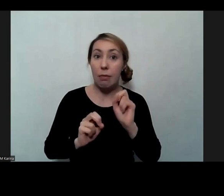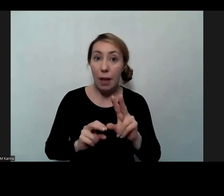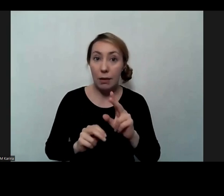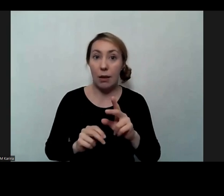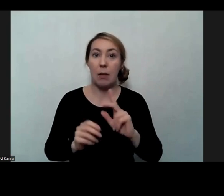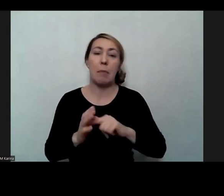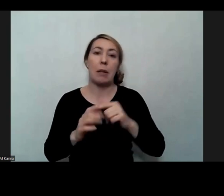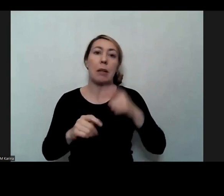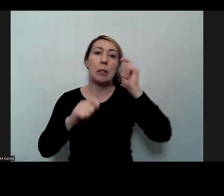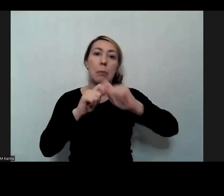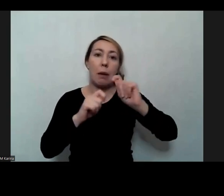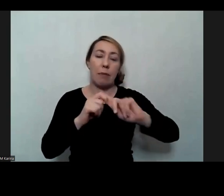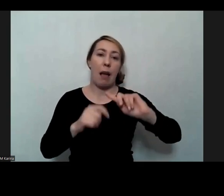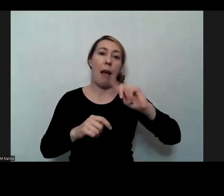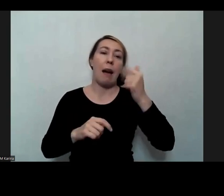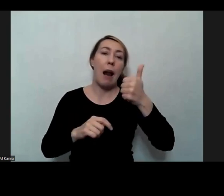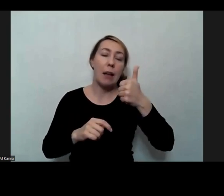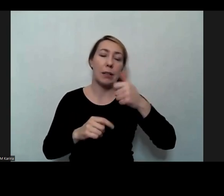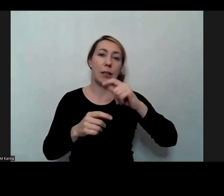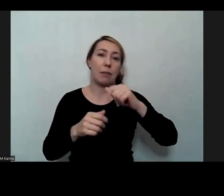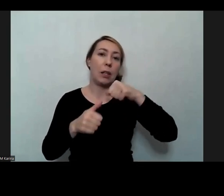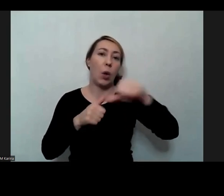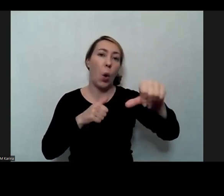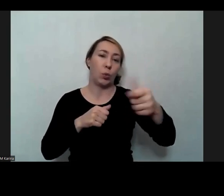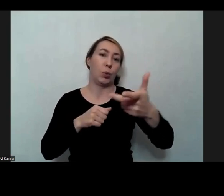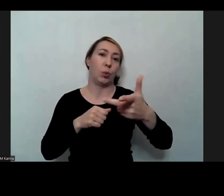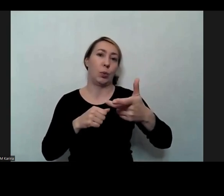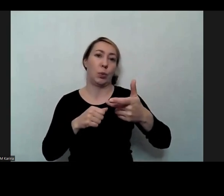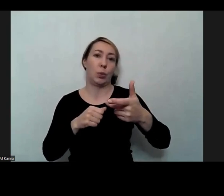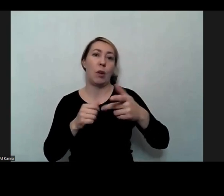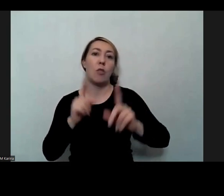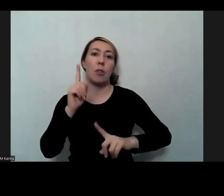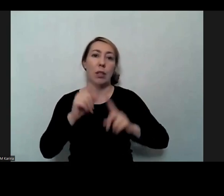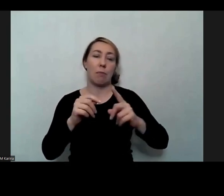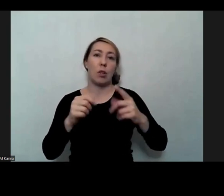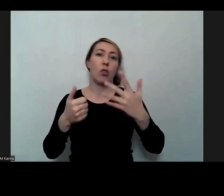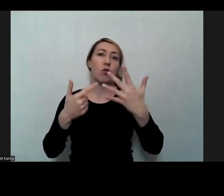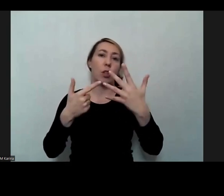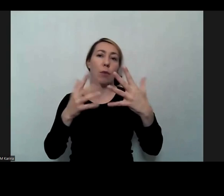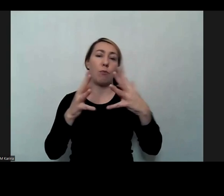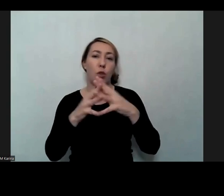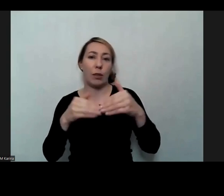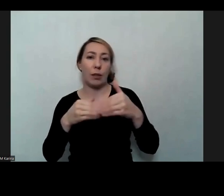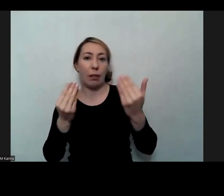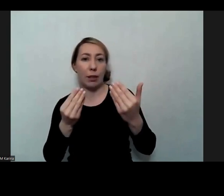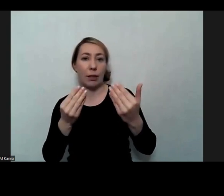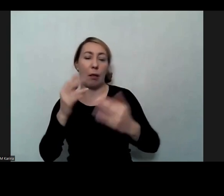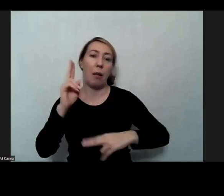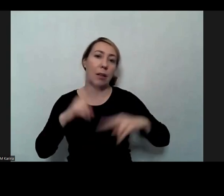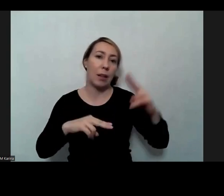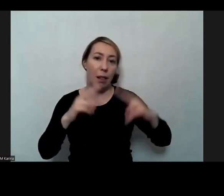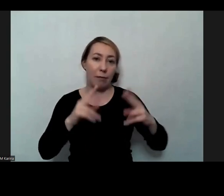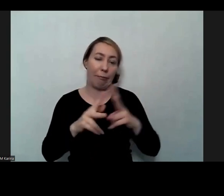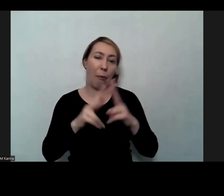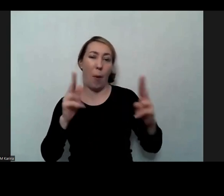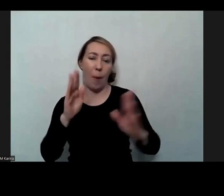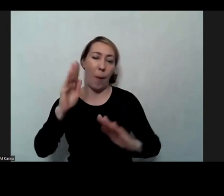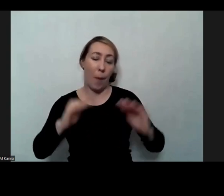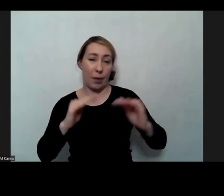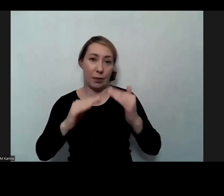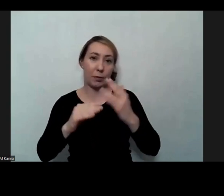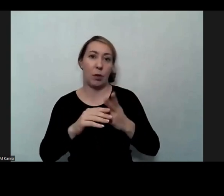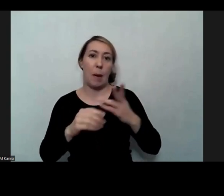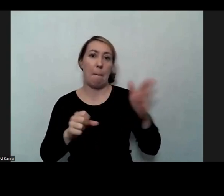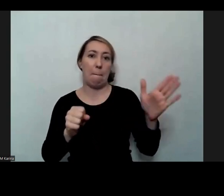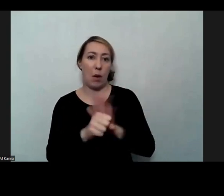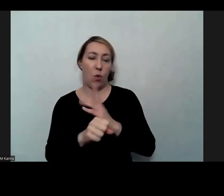w tygodniu, więc często po kilku, maksymalnie 7-10 dniach, pewnie zależy jak tam się trafi te widełki czasowe, jest